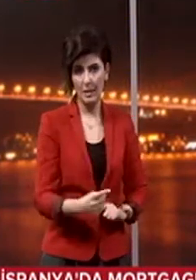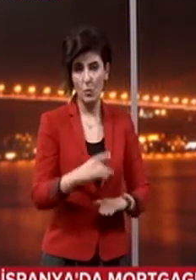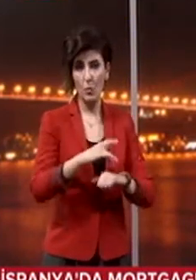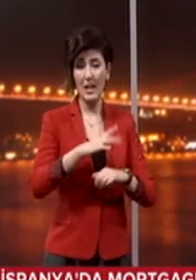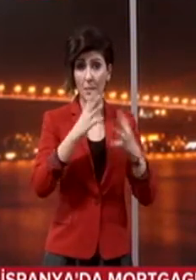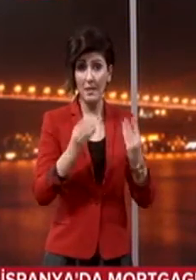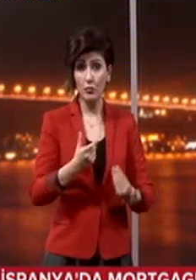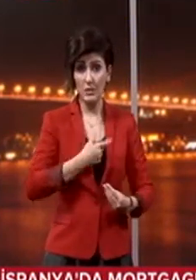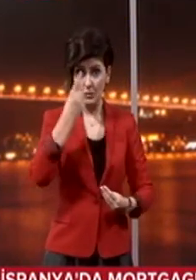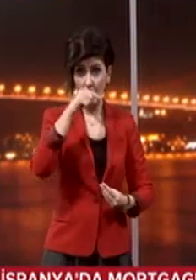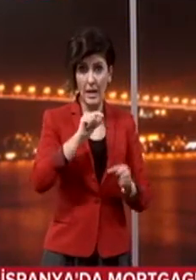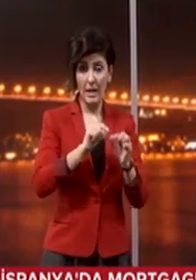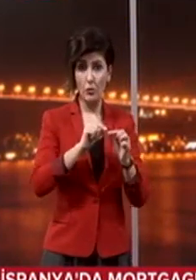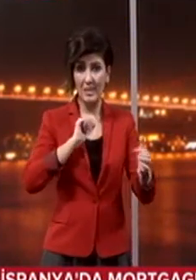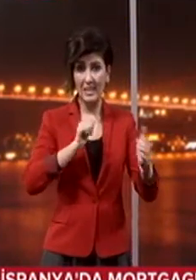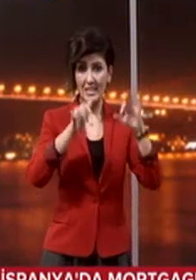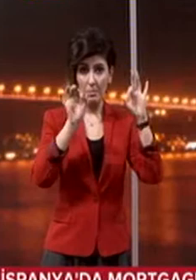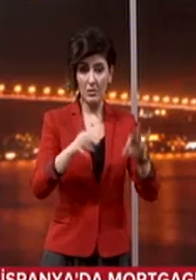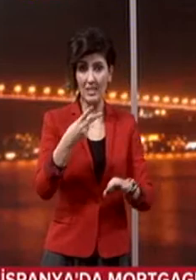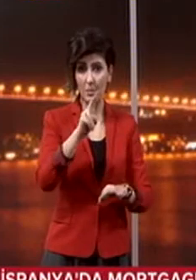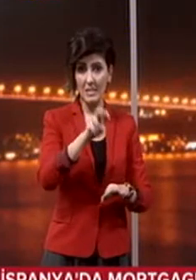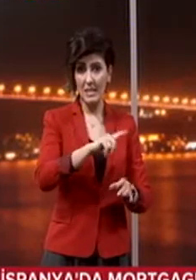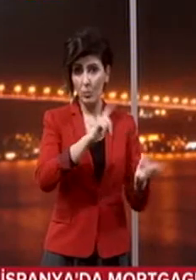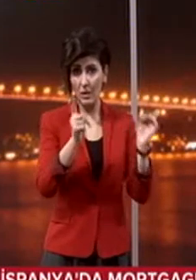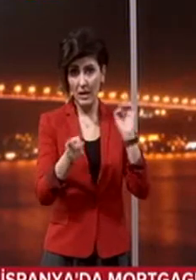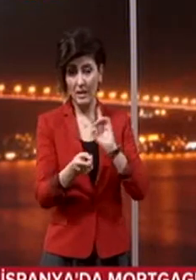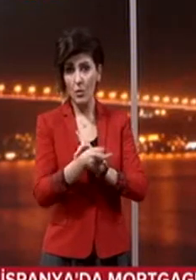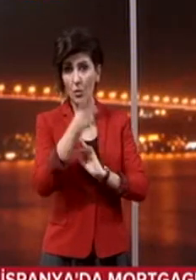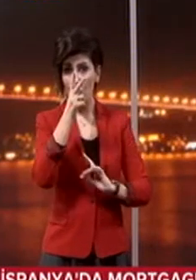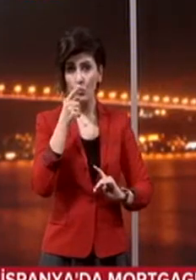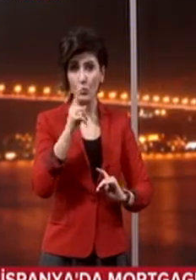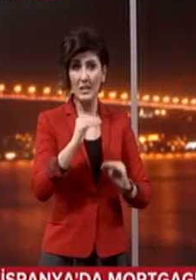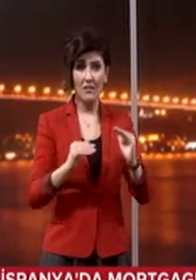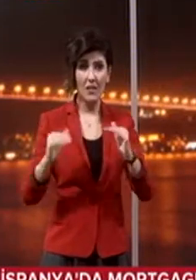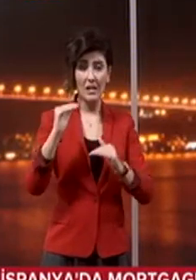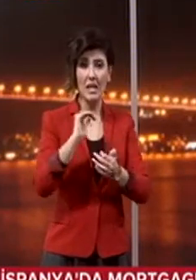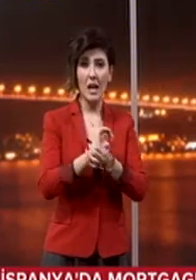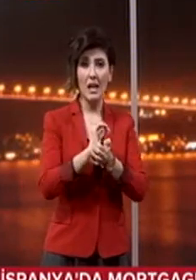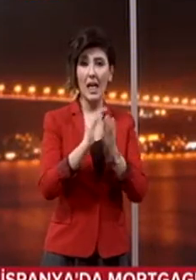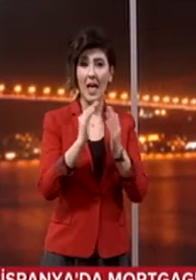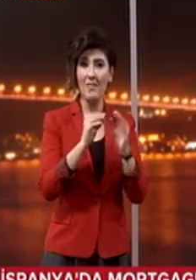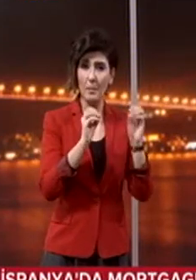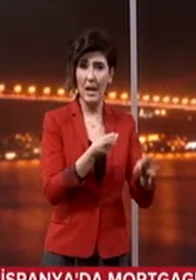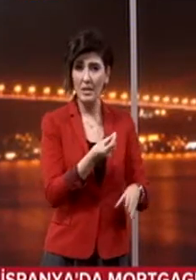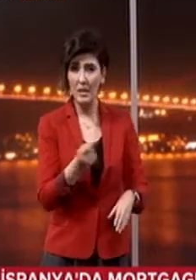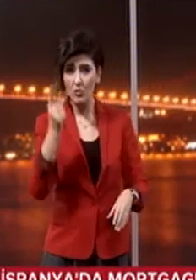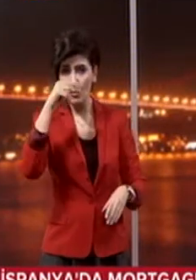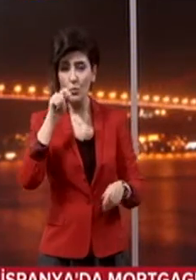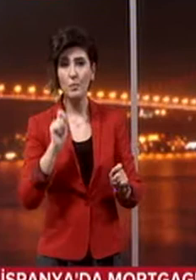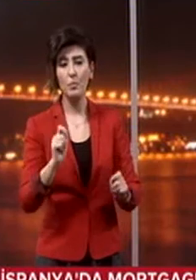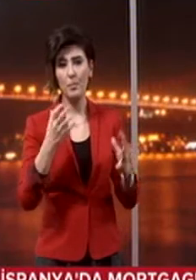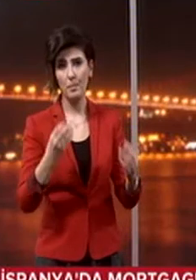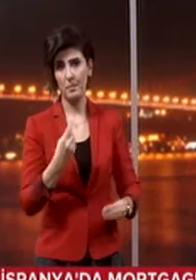Ülkede mevcut yasa yüzünden ekonomik krizin başladığı 2008'den bu yana 300 binin üzerinde ailenin evlerini terk etmek zorunda